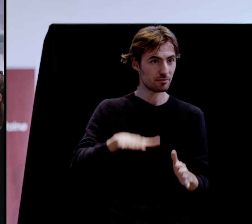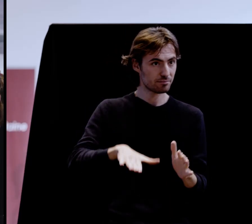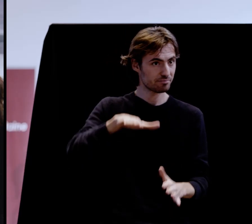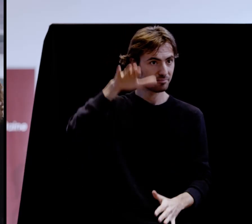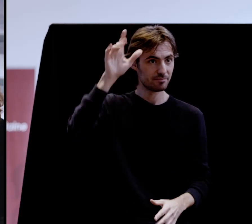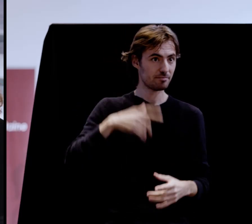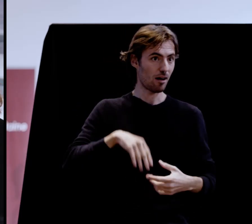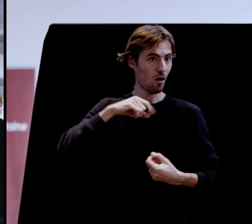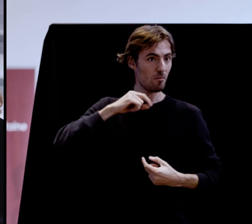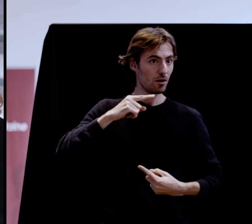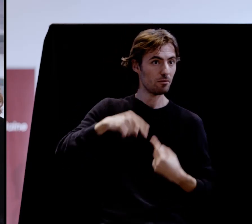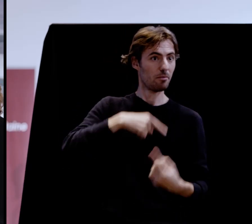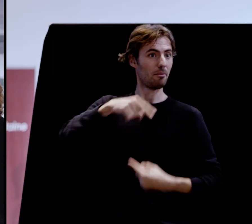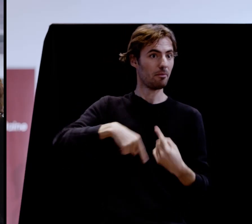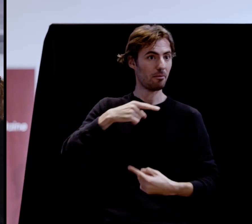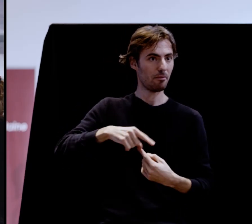l'effet des hormones.